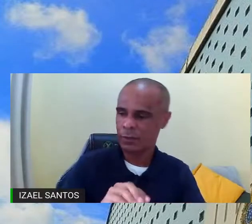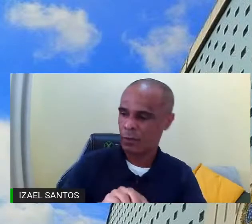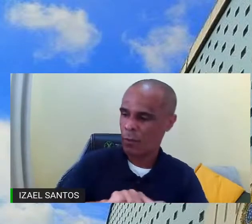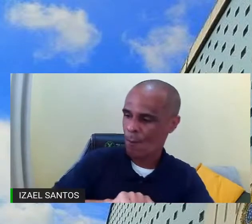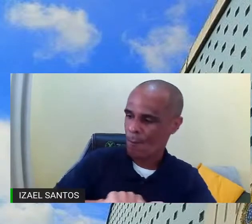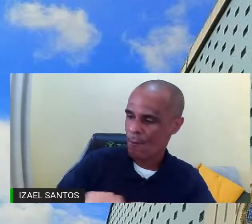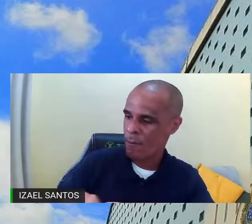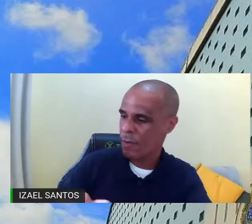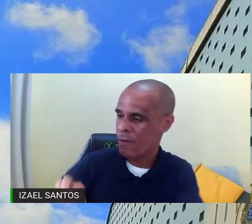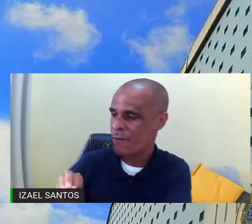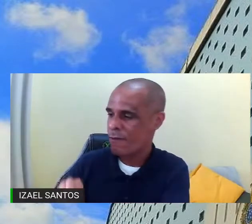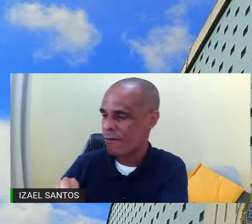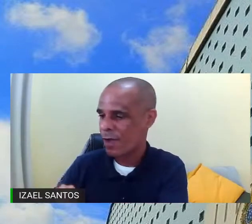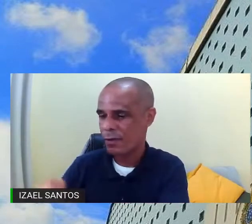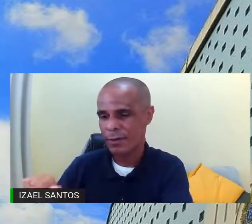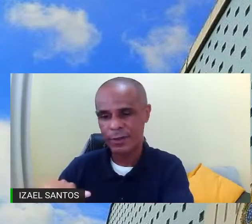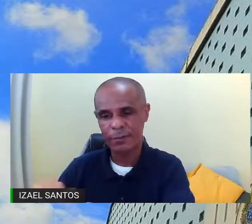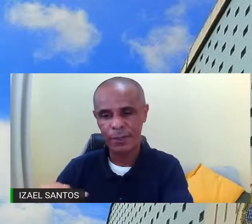trabalho.